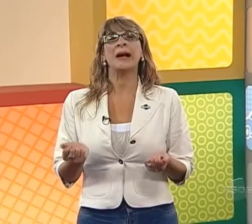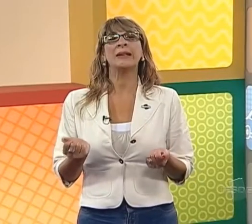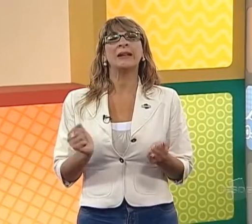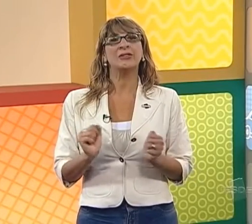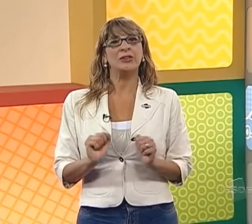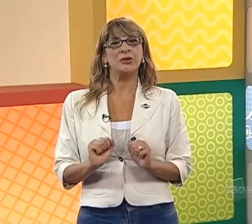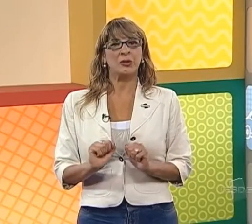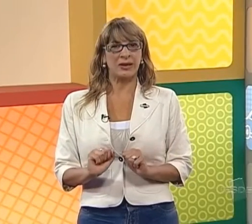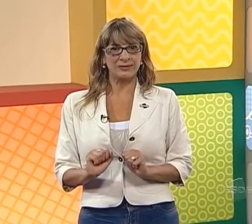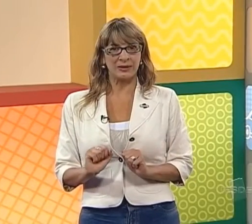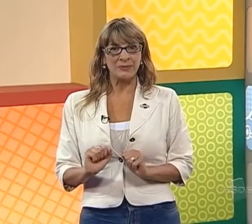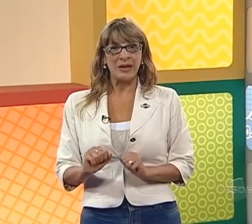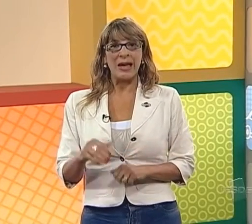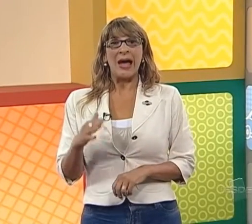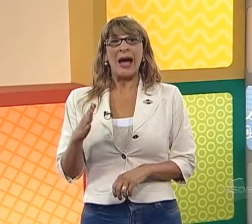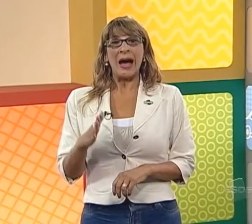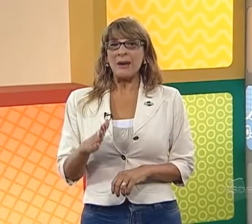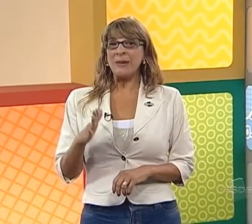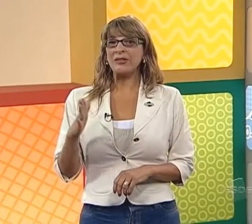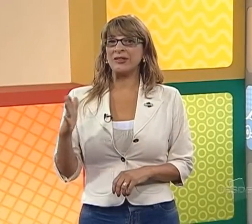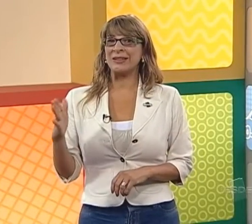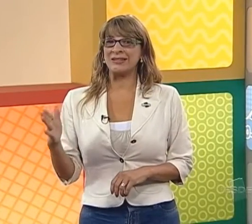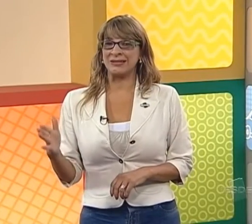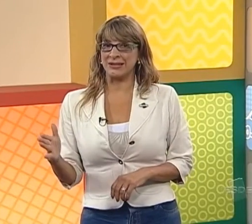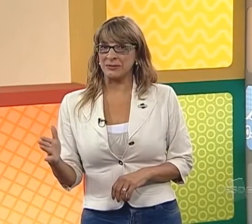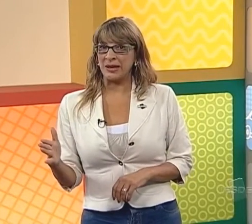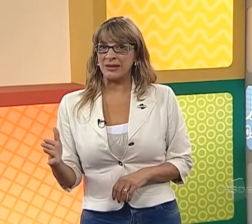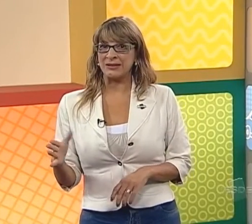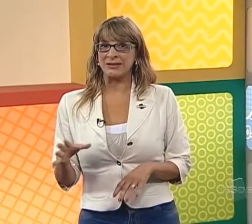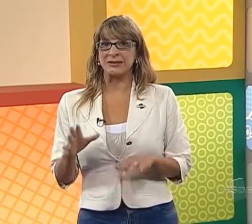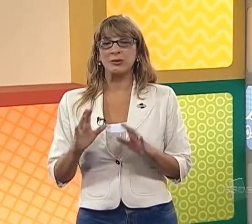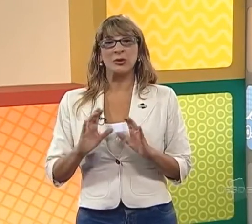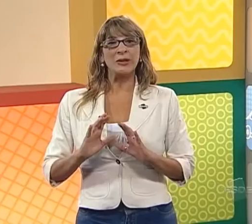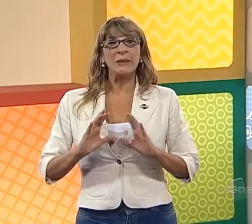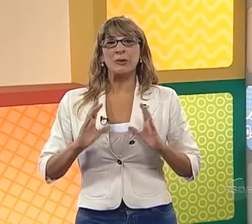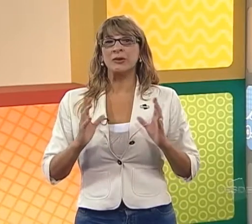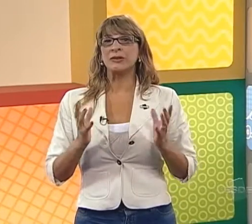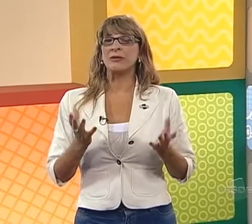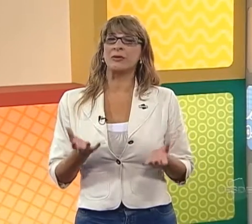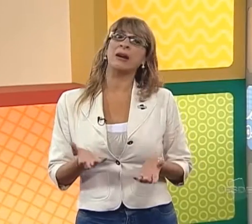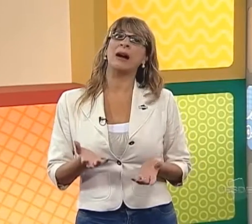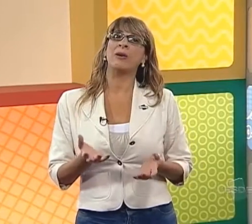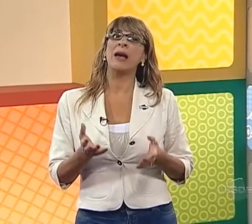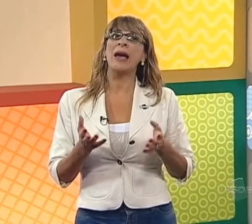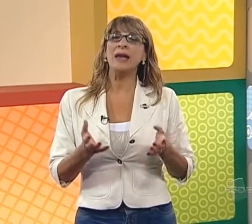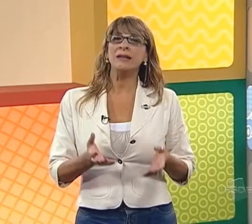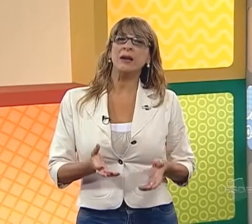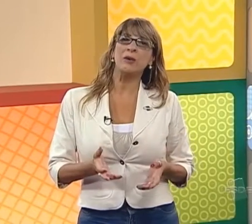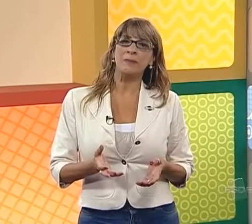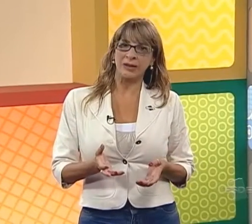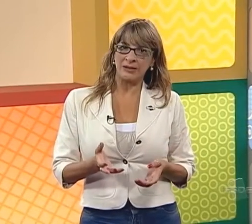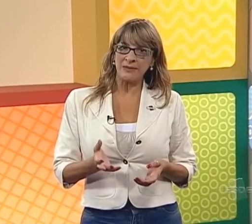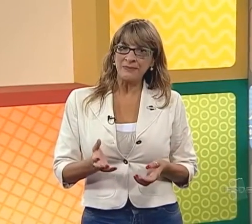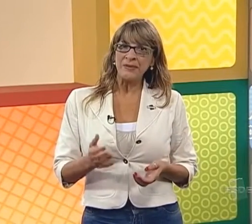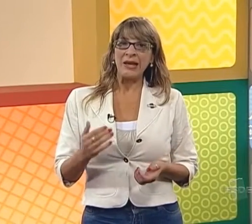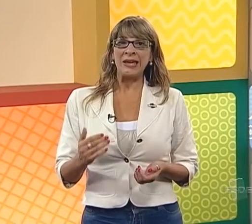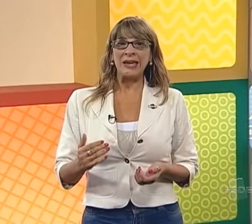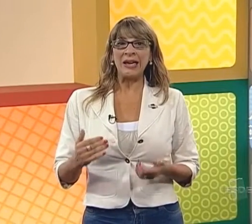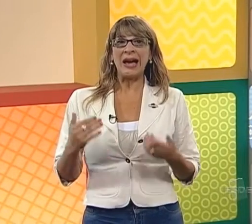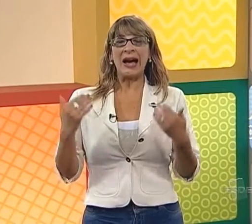acompanhada da gesticulação. A partir desses 6 meses, toda a produção vocal é interrompida e